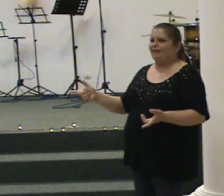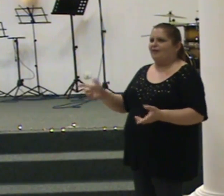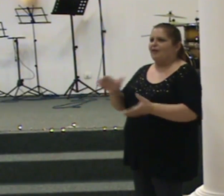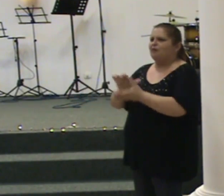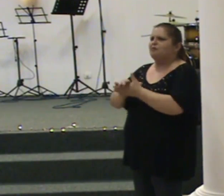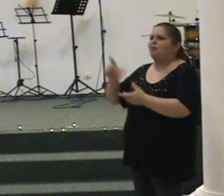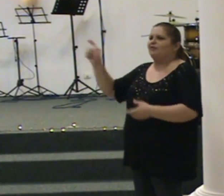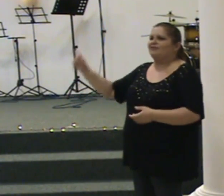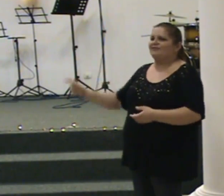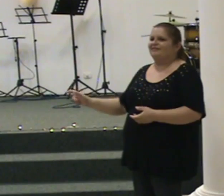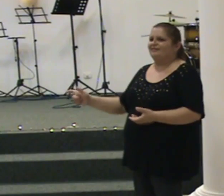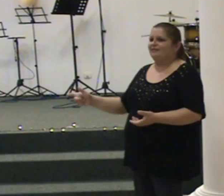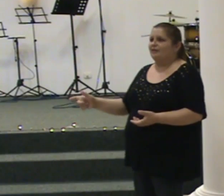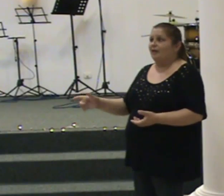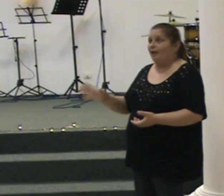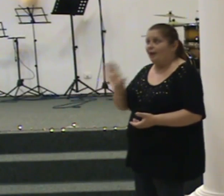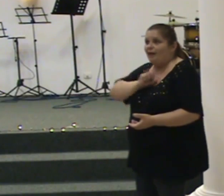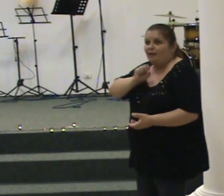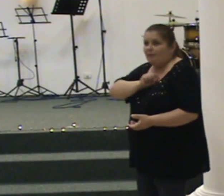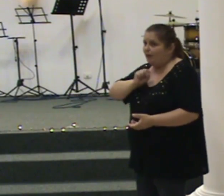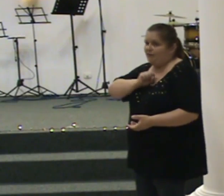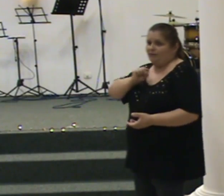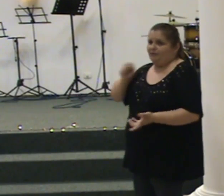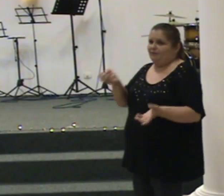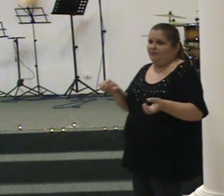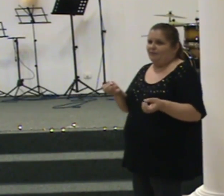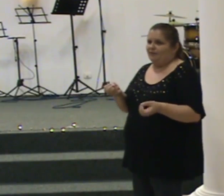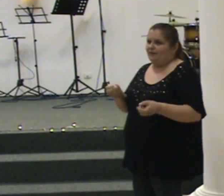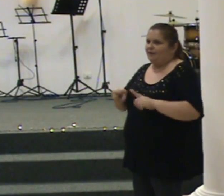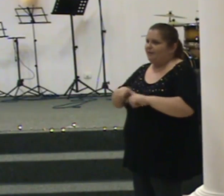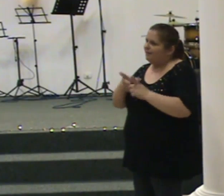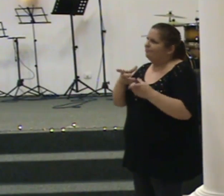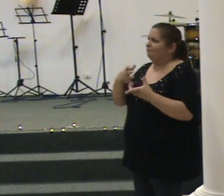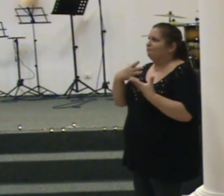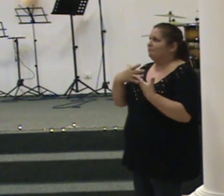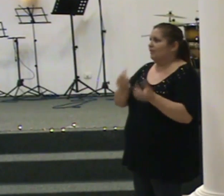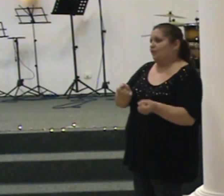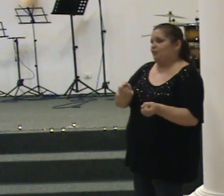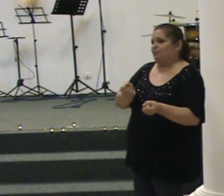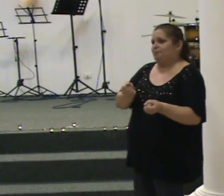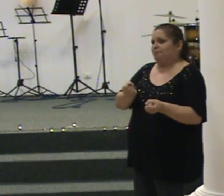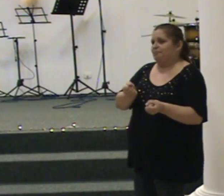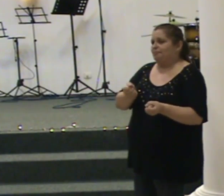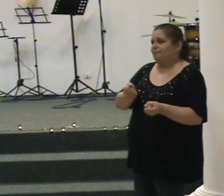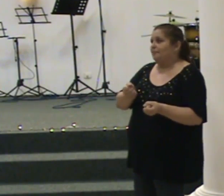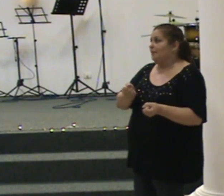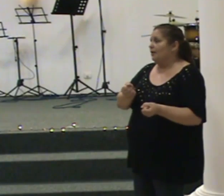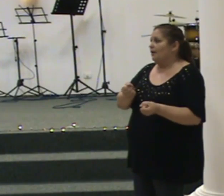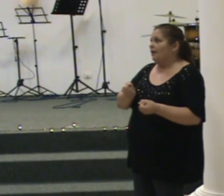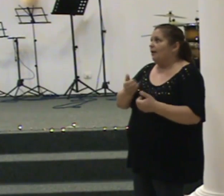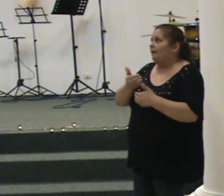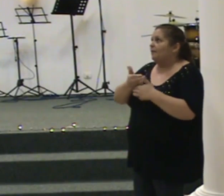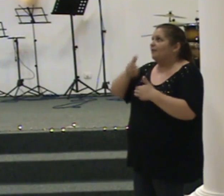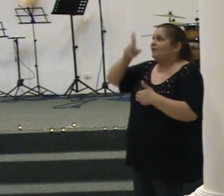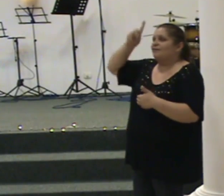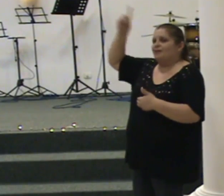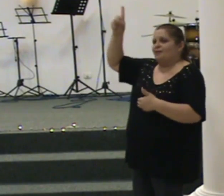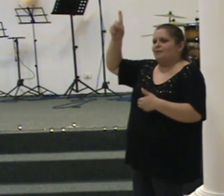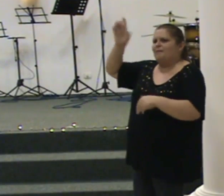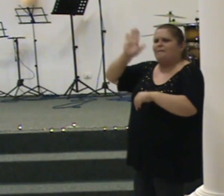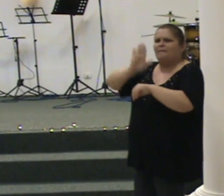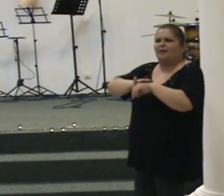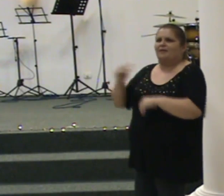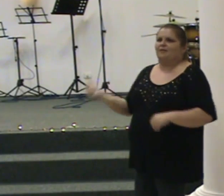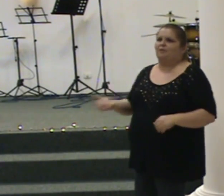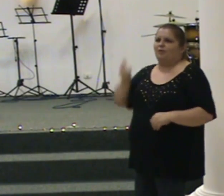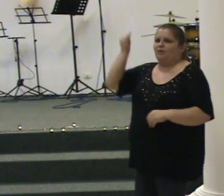José. Ela amava José. Mas ela aceitou colocar que a presença de Deus na vida dela era